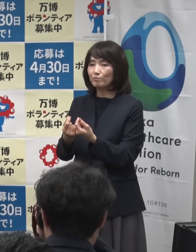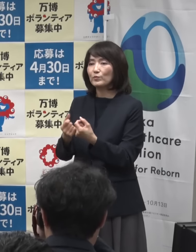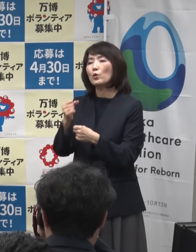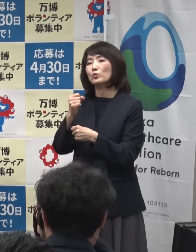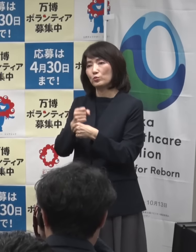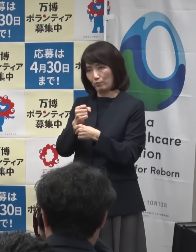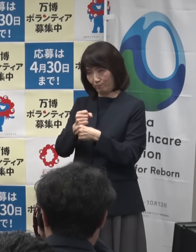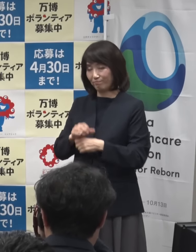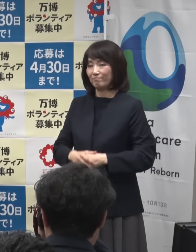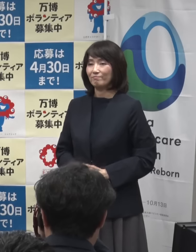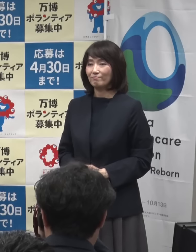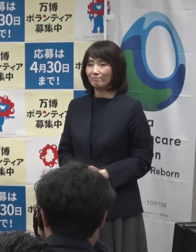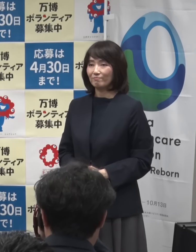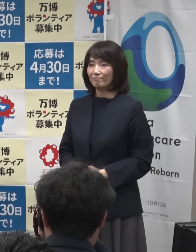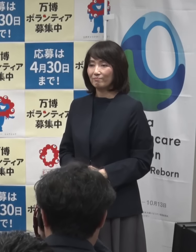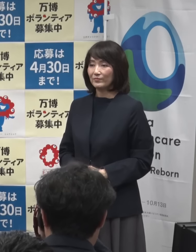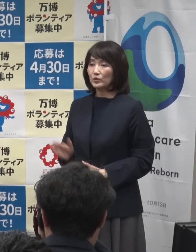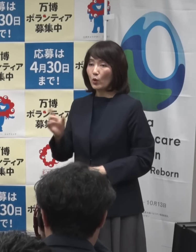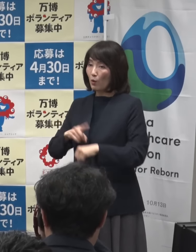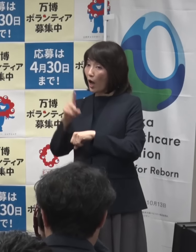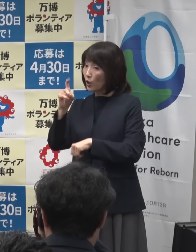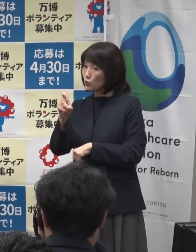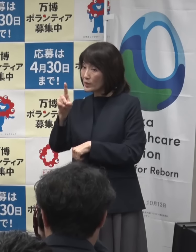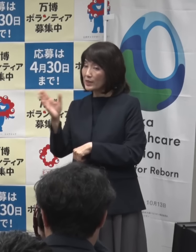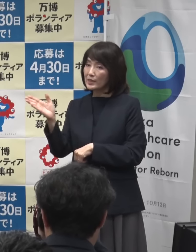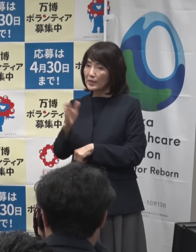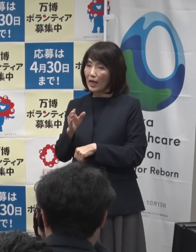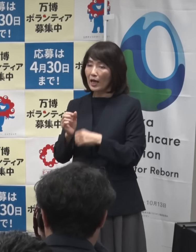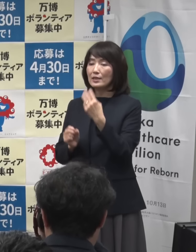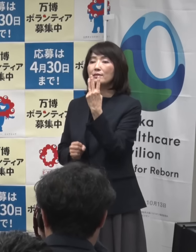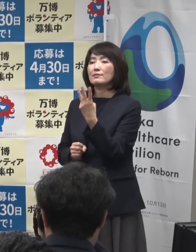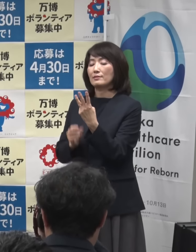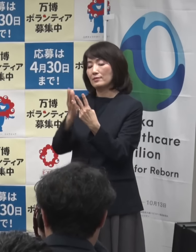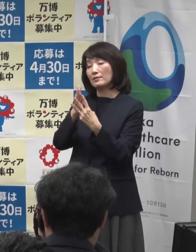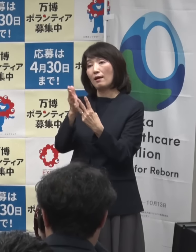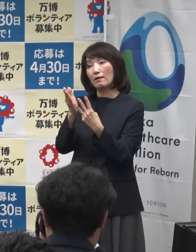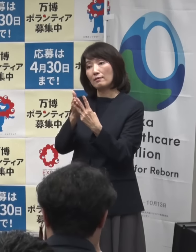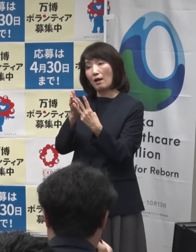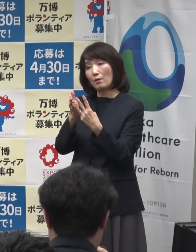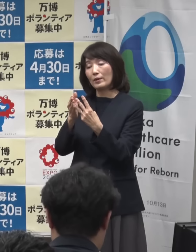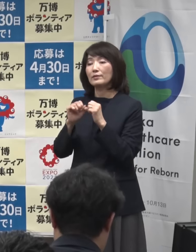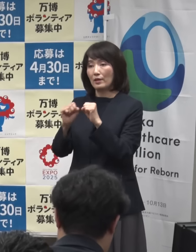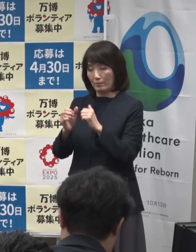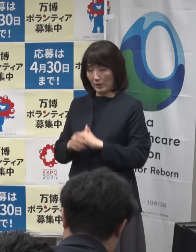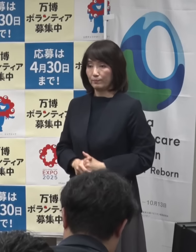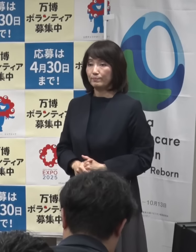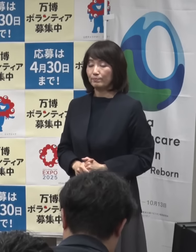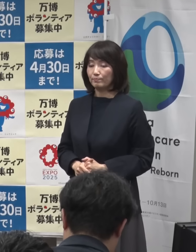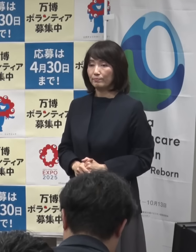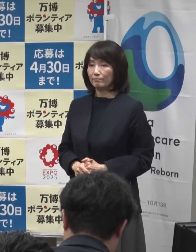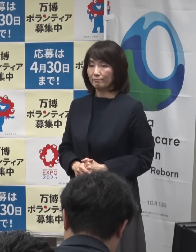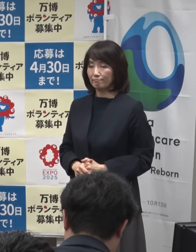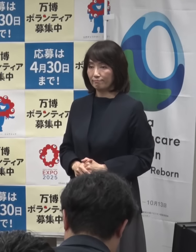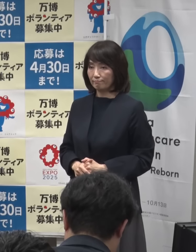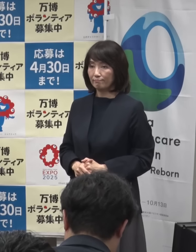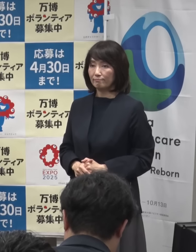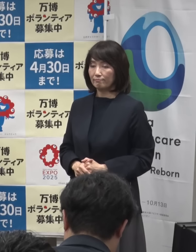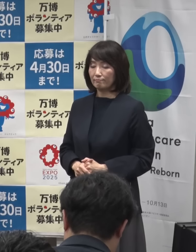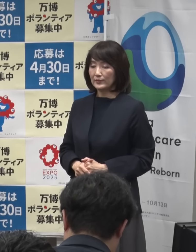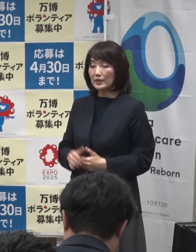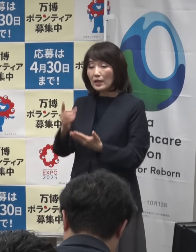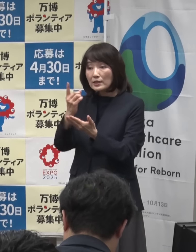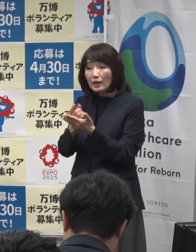こうと、これを11時から3部制で行います。すみません、ありますそして、参加い